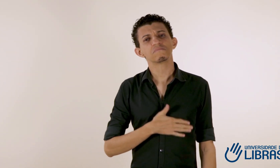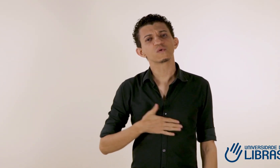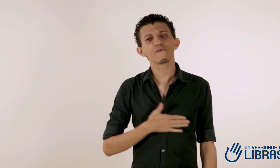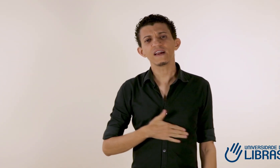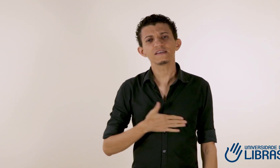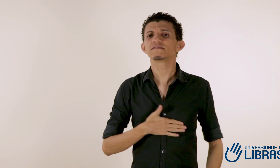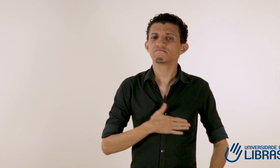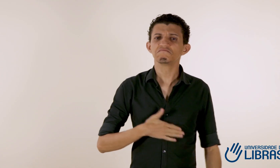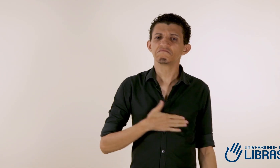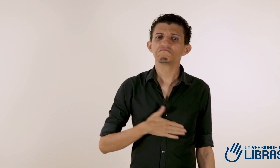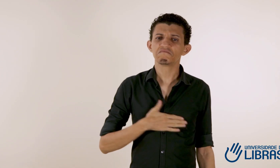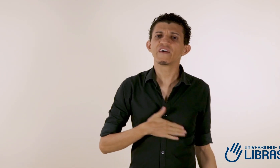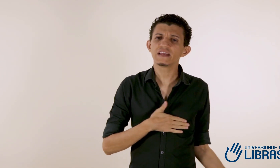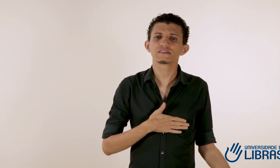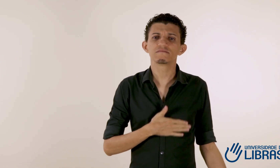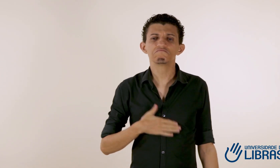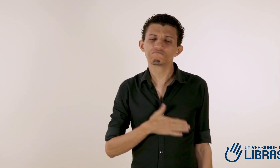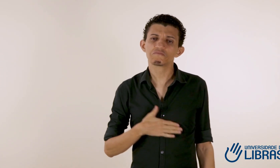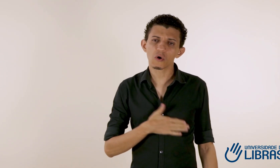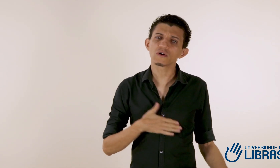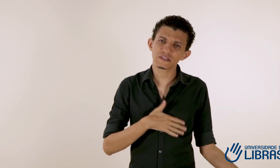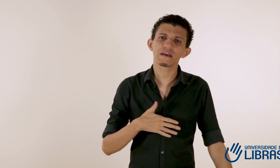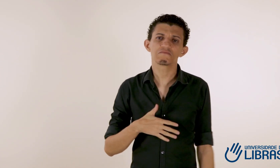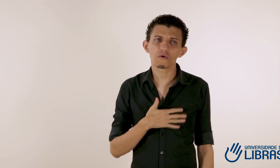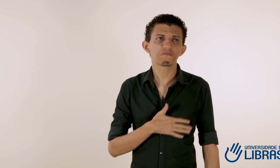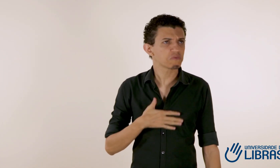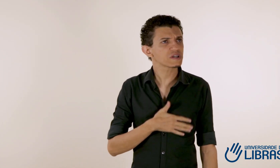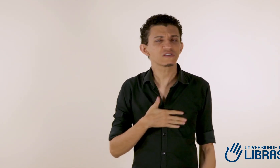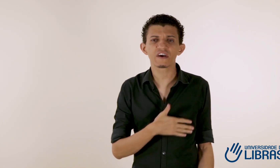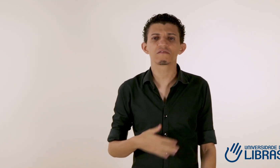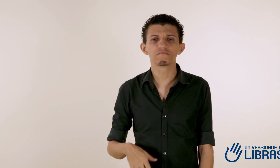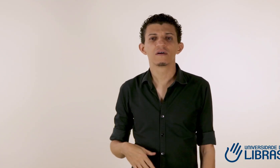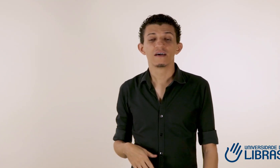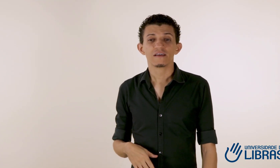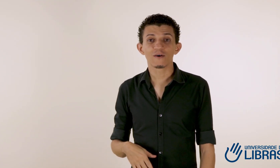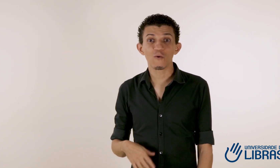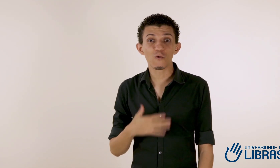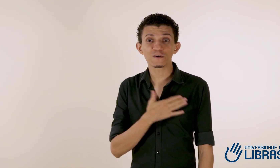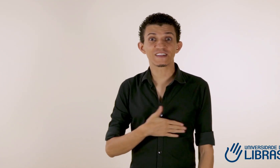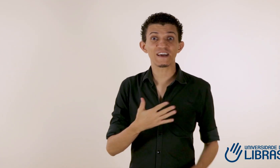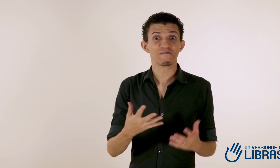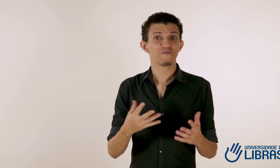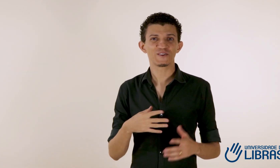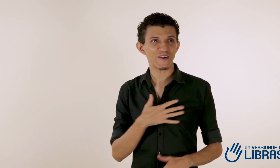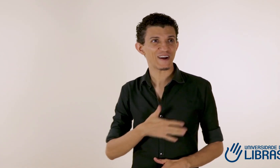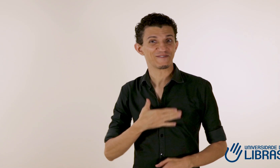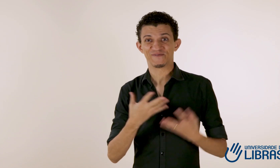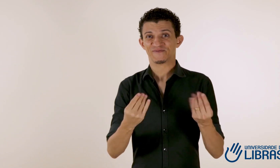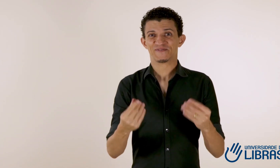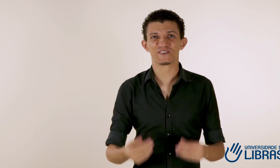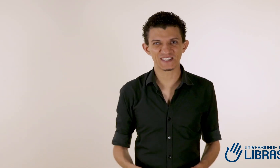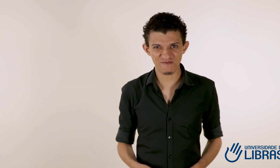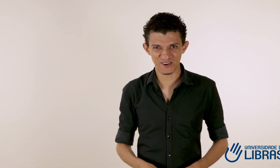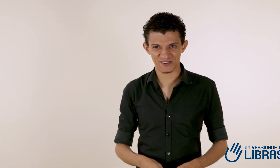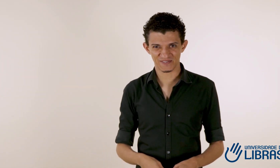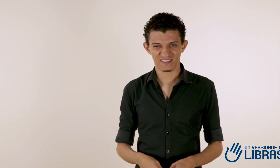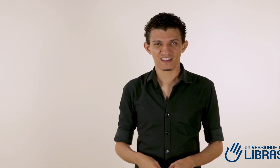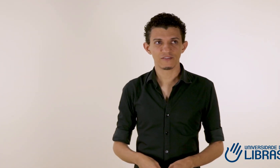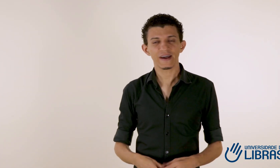estou feliz. Ou gostei, estou satisfeito. Então, o gostei muito, não é? Gostei muito. Não é